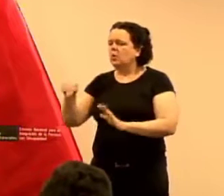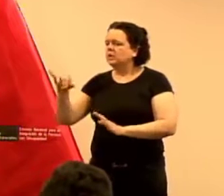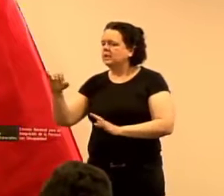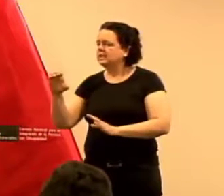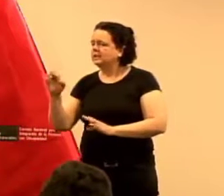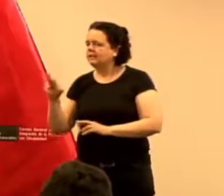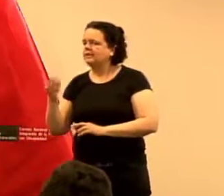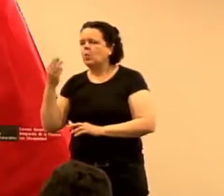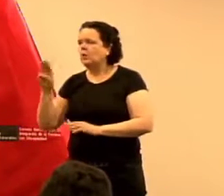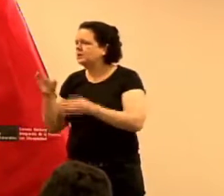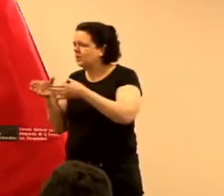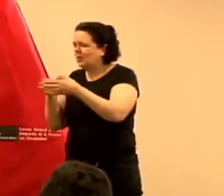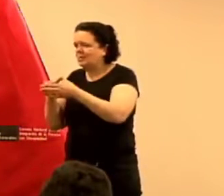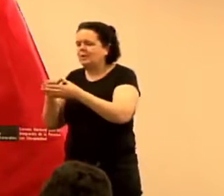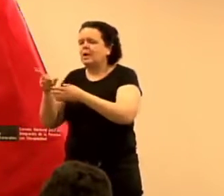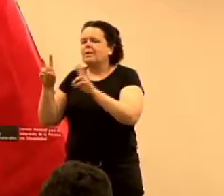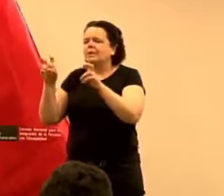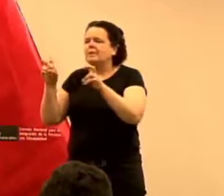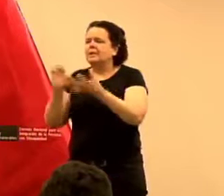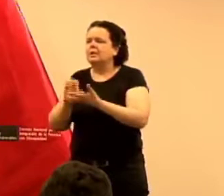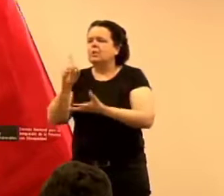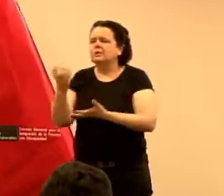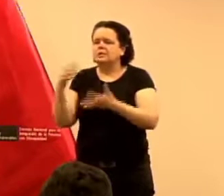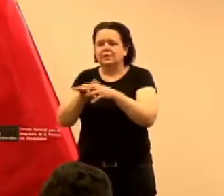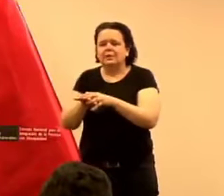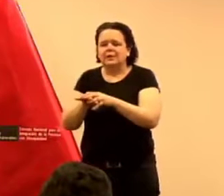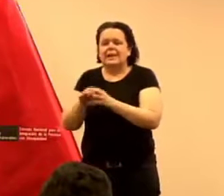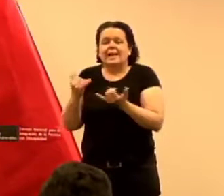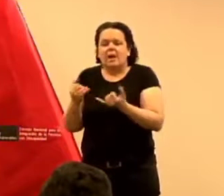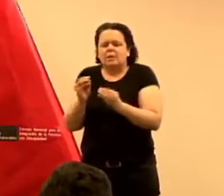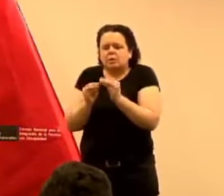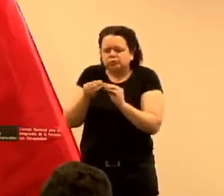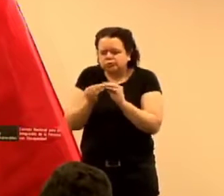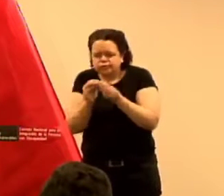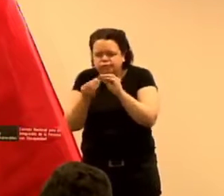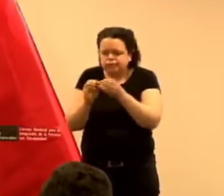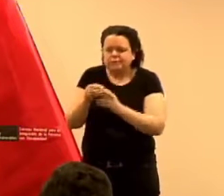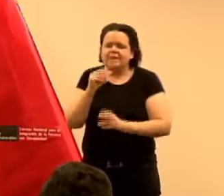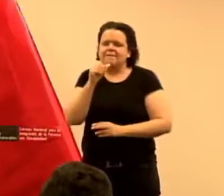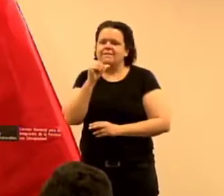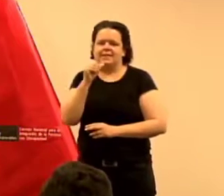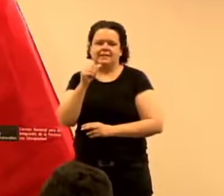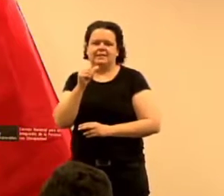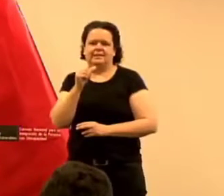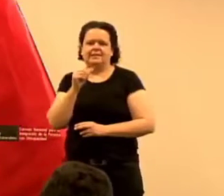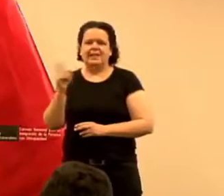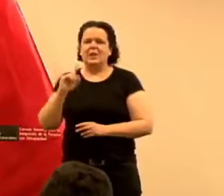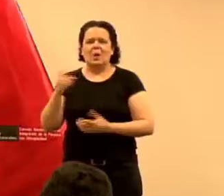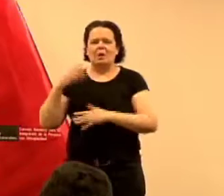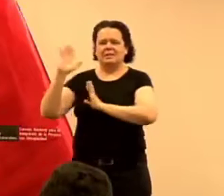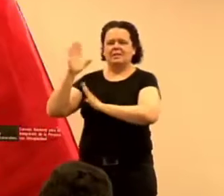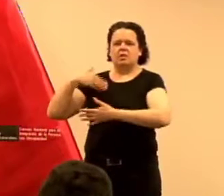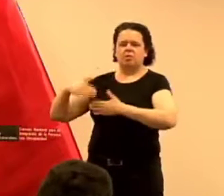Grupo de Washington sobre educación inclusiva. Se trata de un módulo que está todavía en construcción, entonces no se preocupen porque no voy a tener una